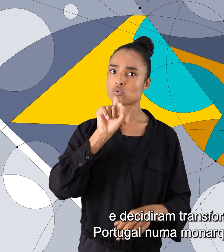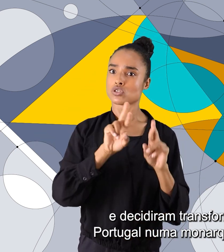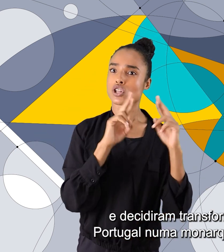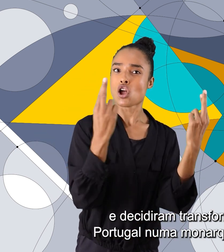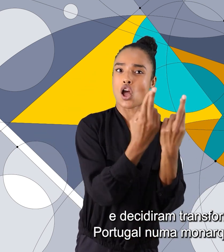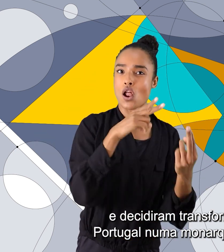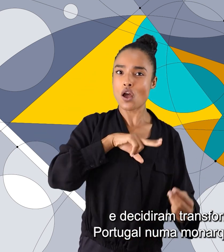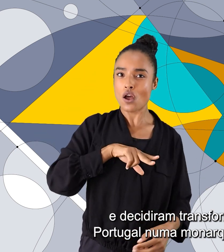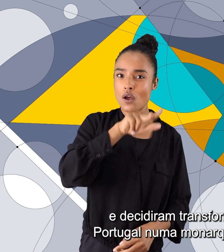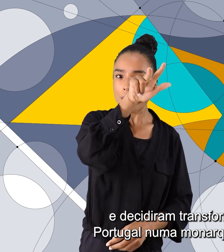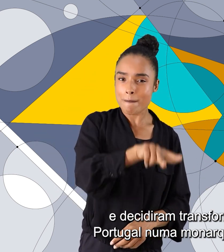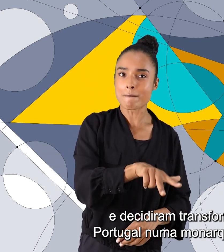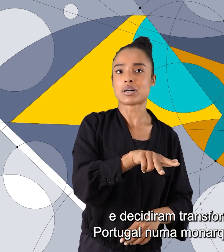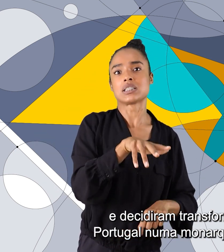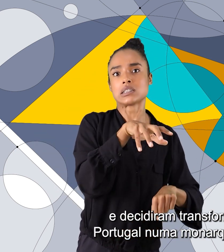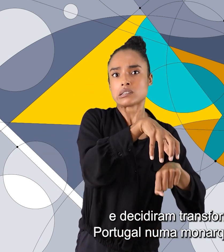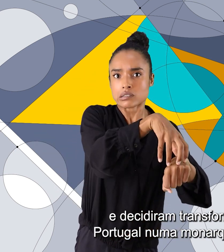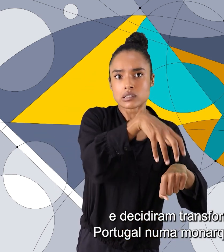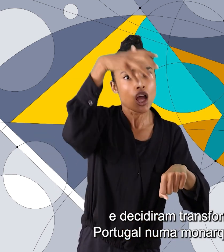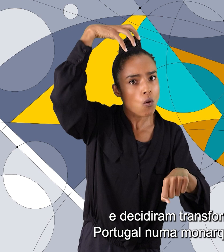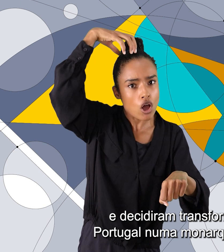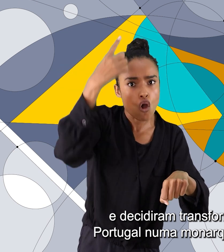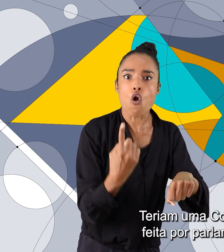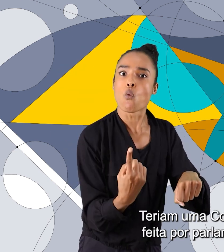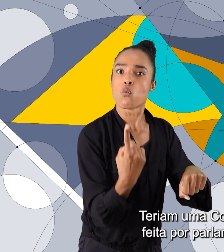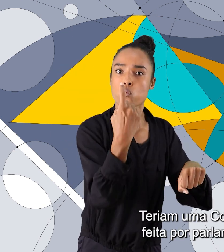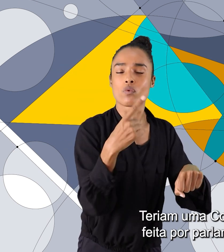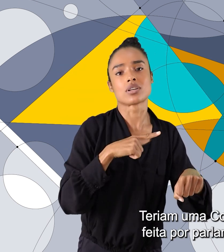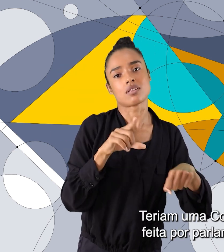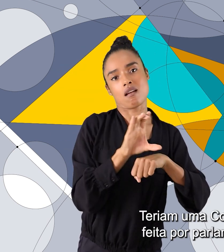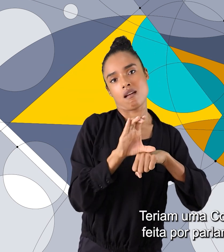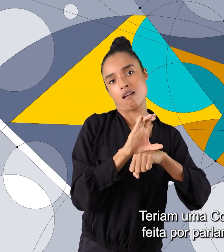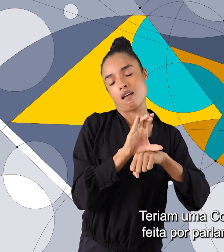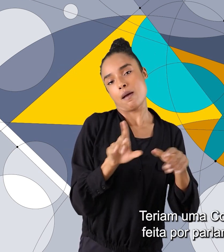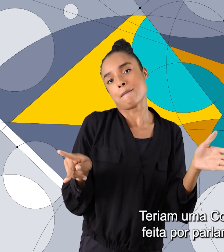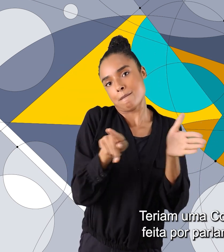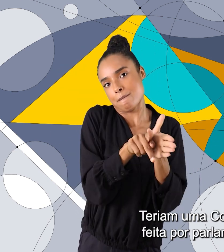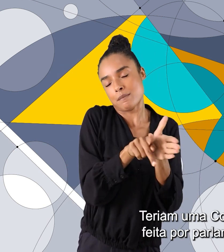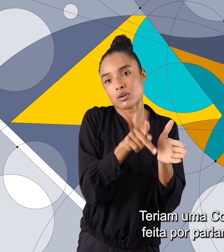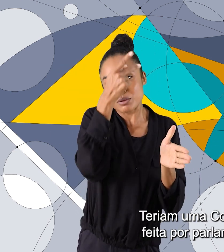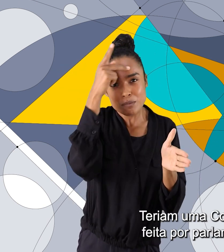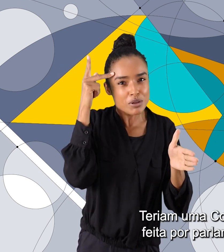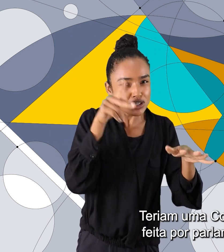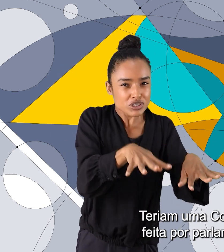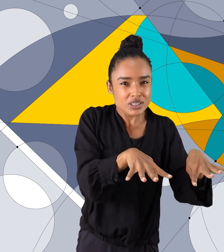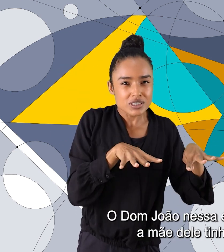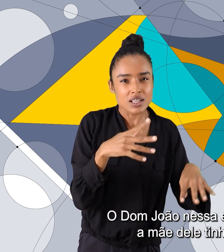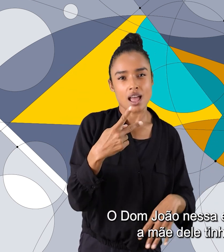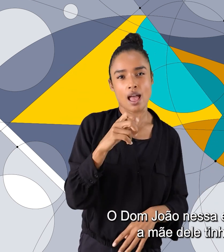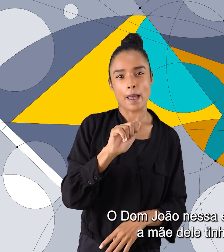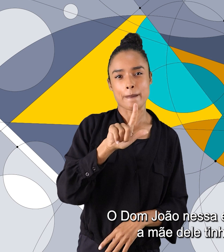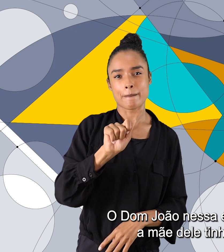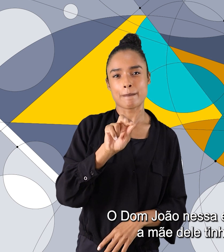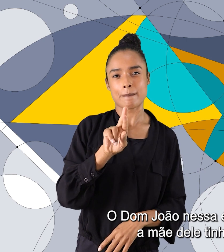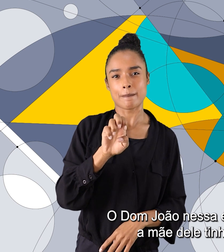o Reino de Portugal numa monarquia constitucional. Teriam uma constituição feita por parlamentares. O Dom